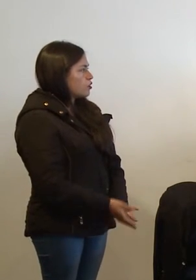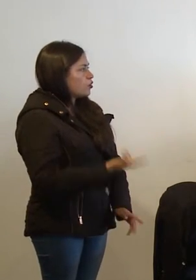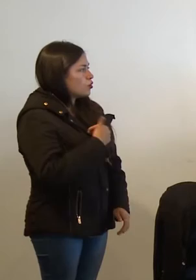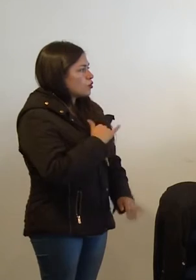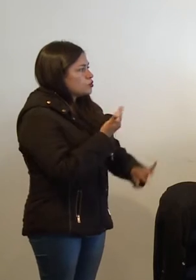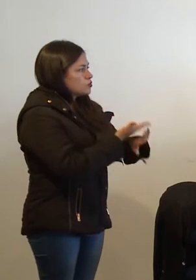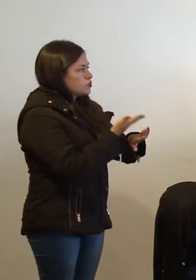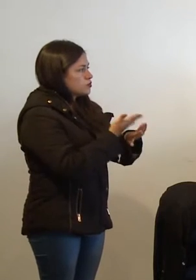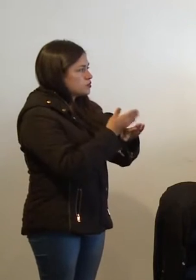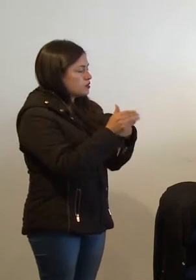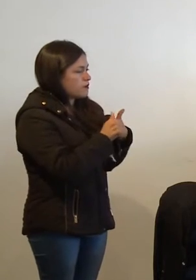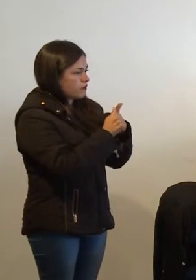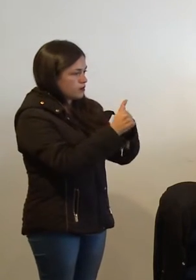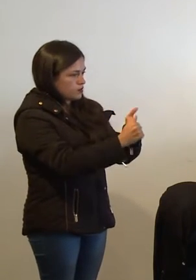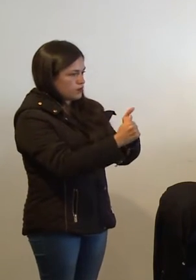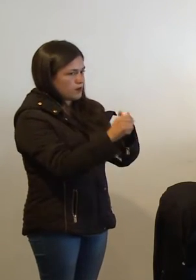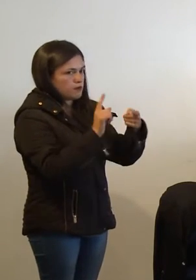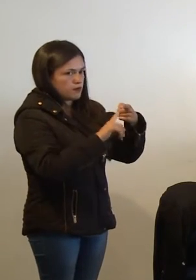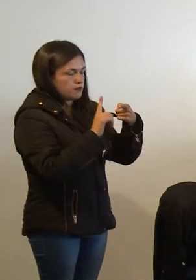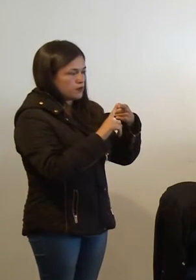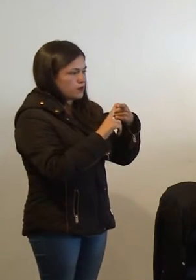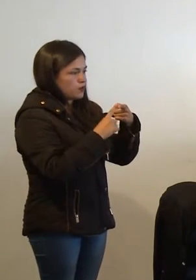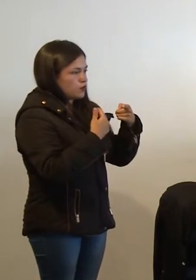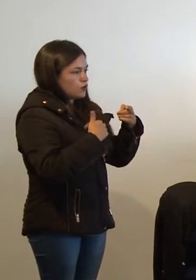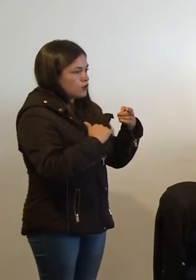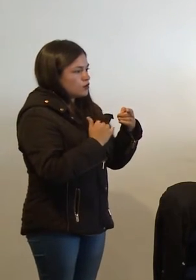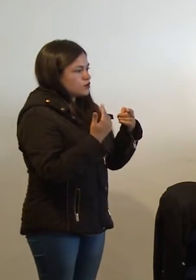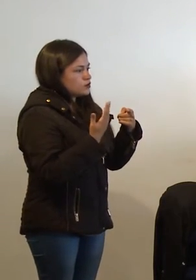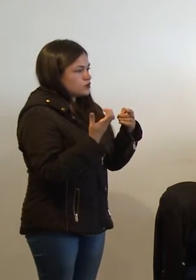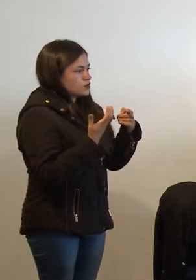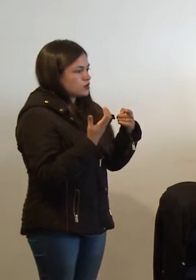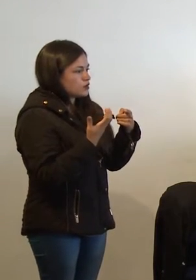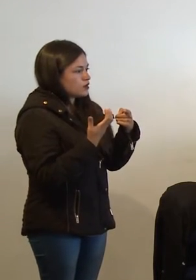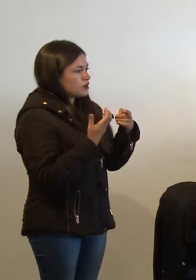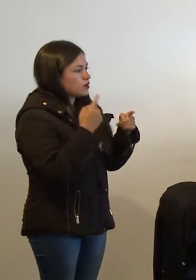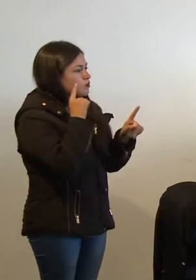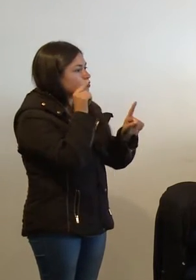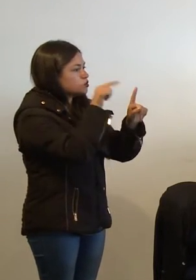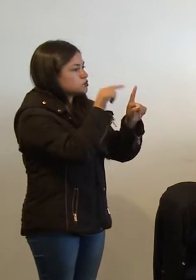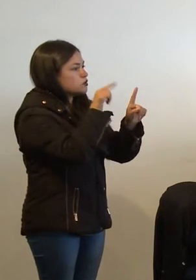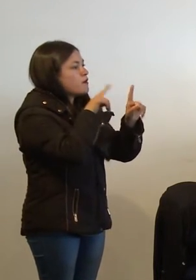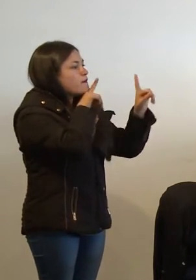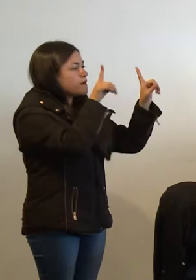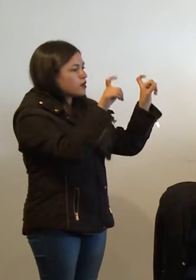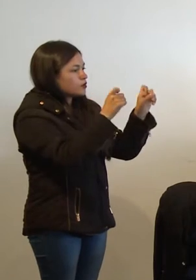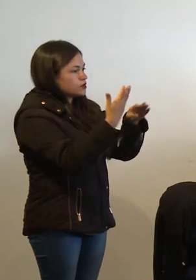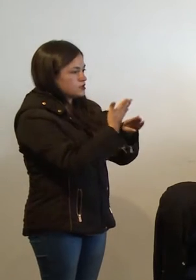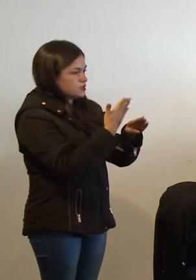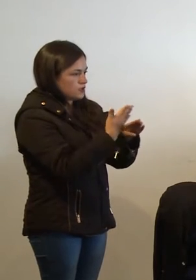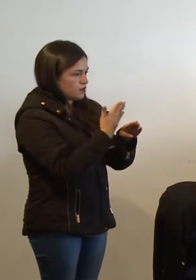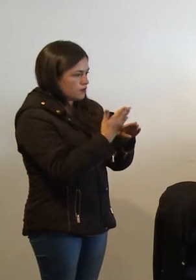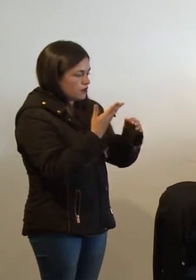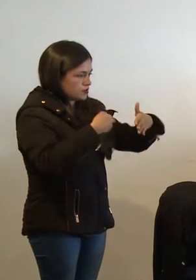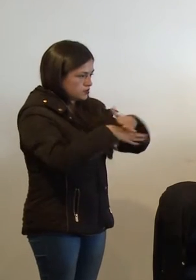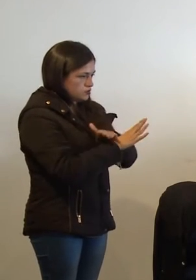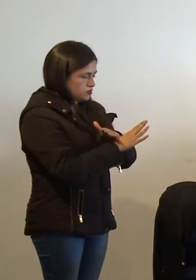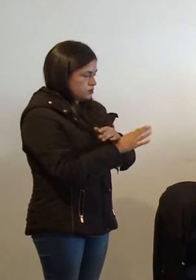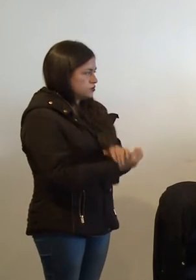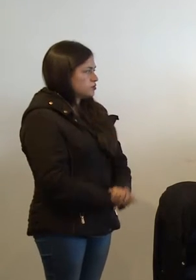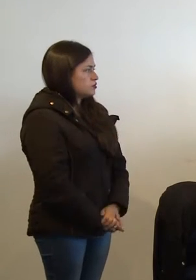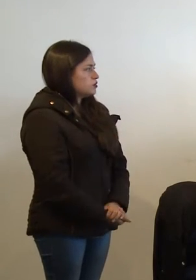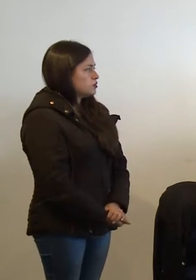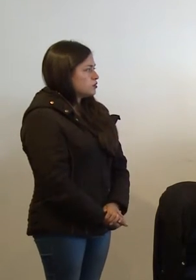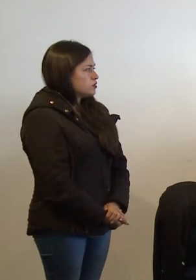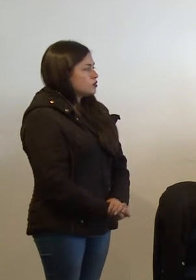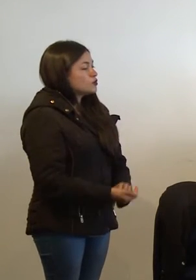metodología. Primero, hemos precisado unas preguntas a partir de esta problematización introductoria.